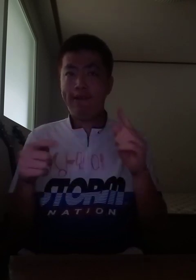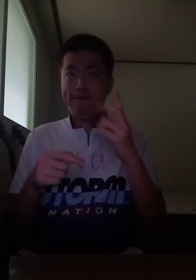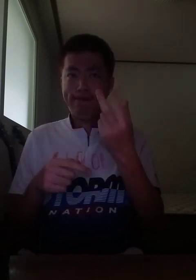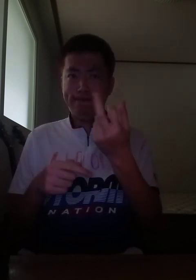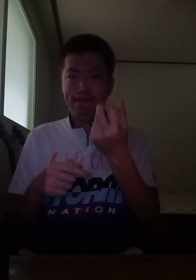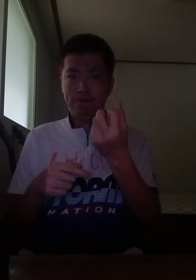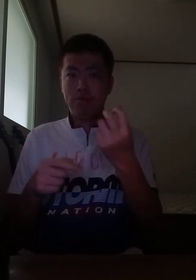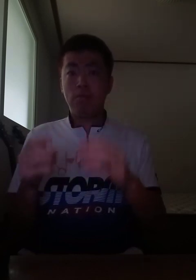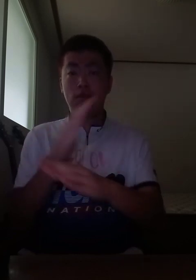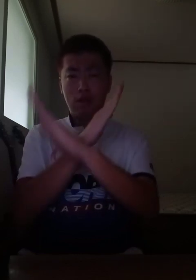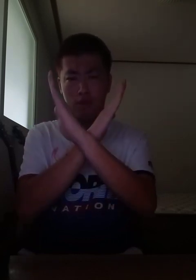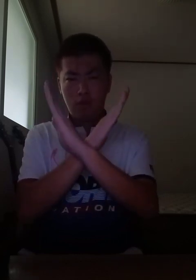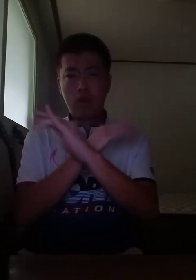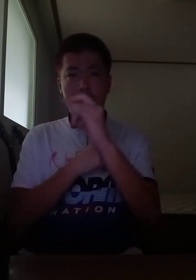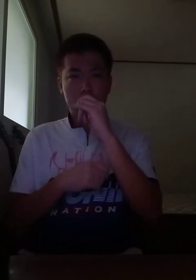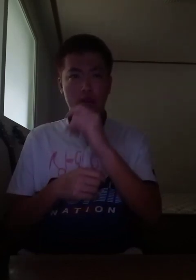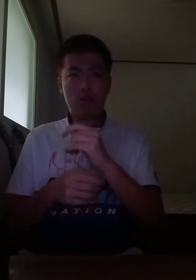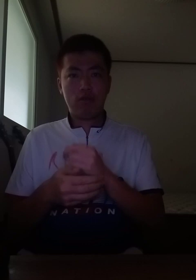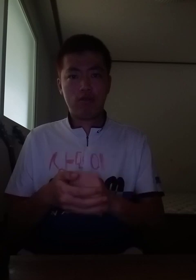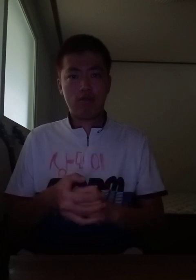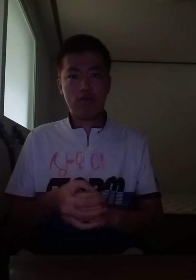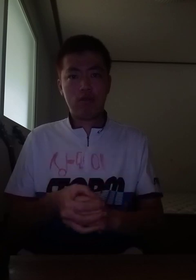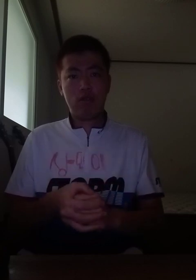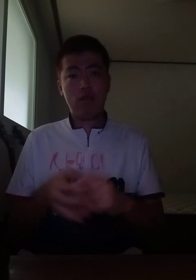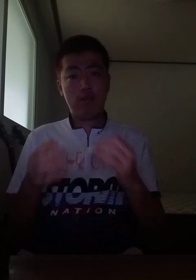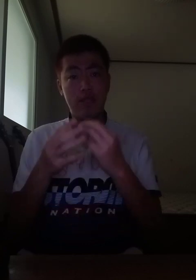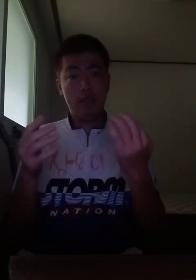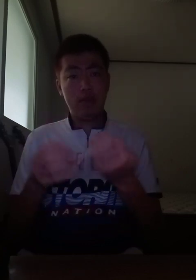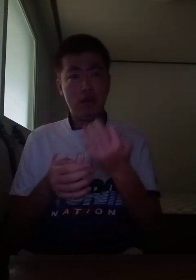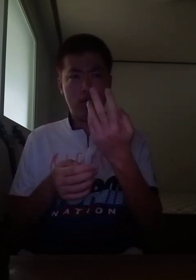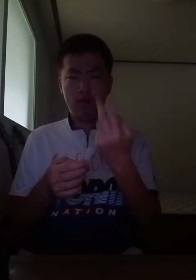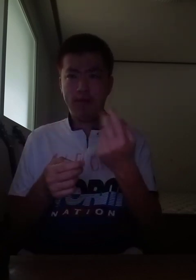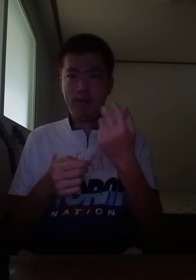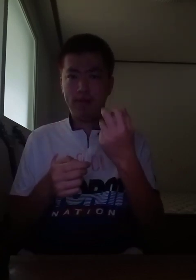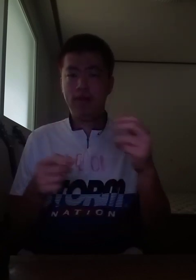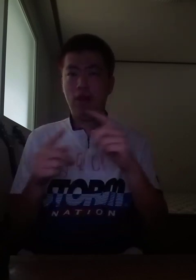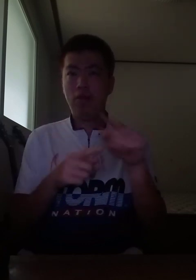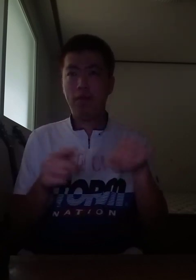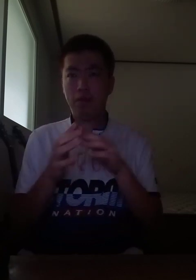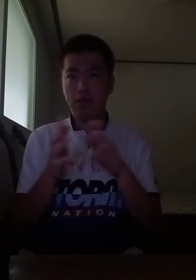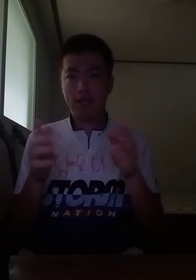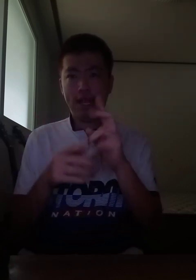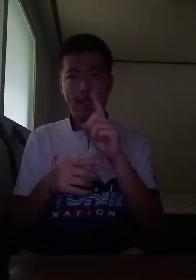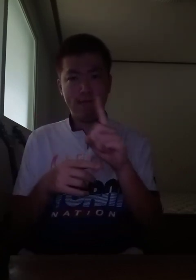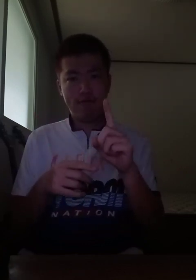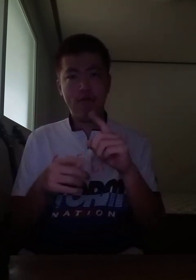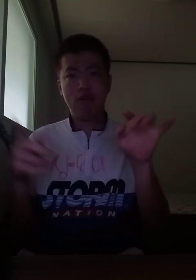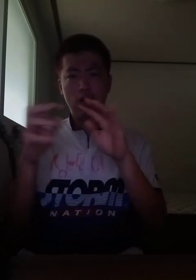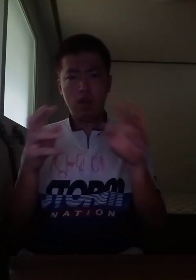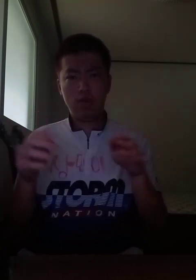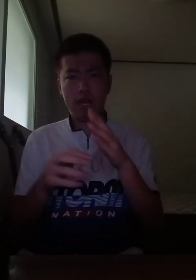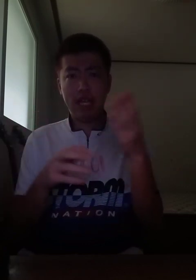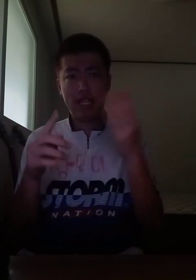화장실에 비상벨이 없는 경우도 있습니다. 또 비상벨은 여성 혐오 범죄의 예방책 가운데 하나일 뿐 여성에 대한 사회적 인식의 변화